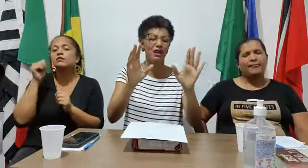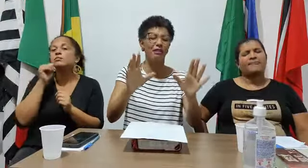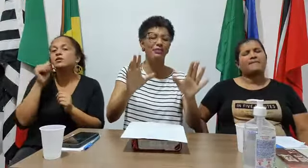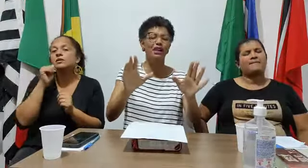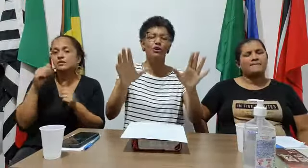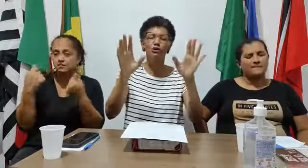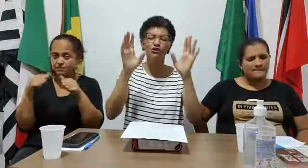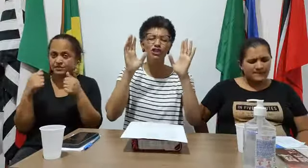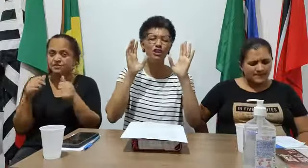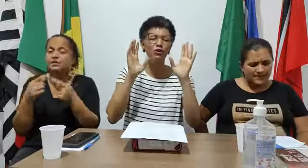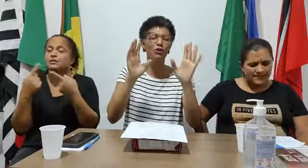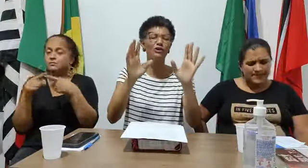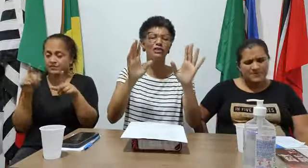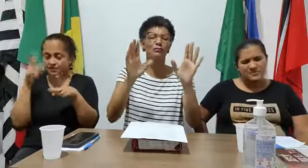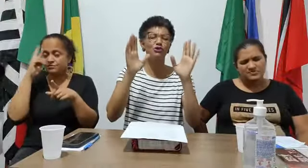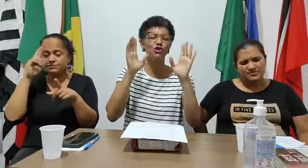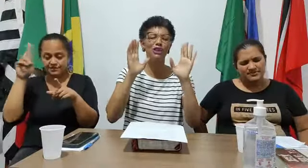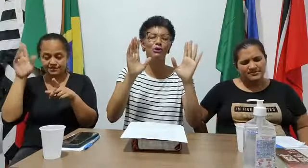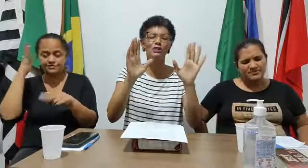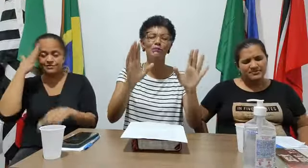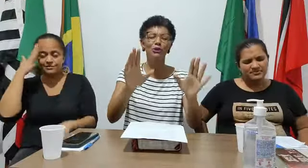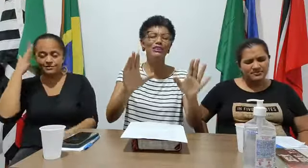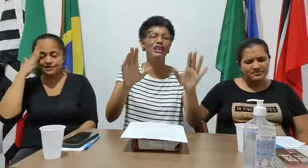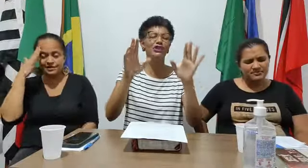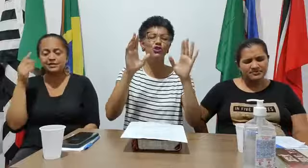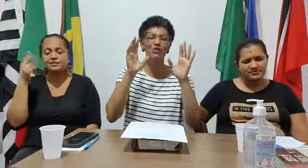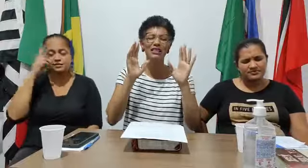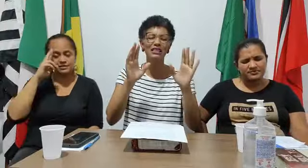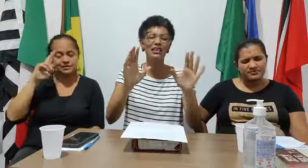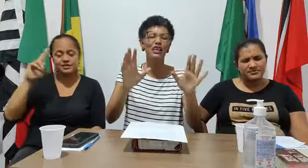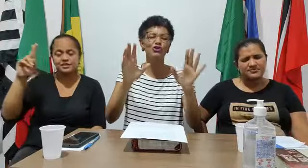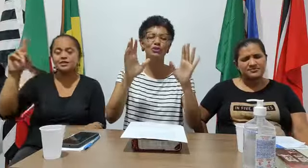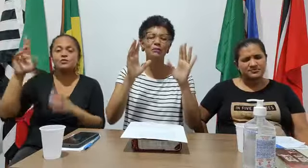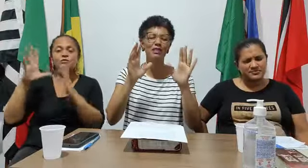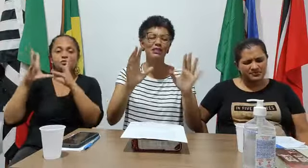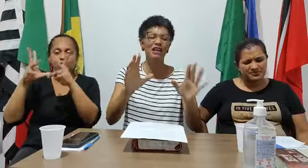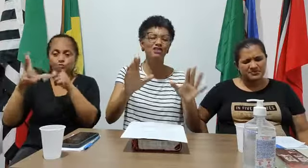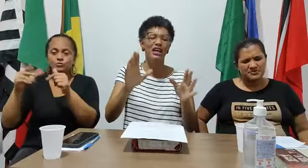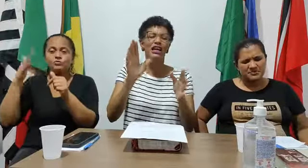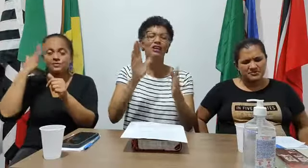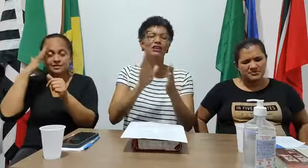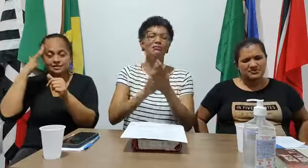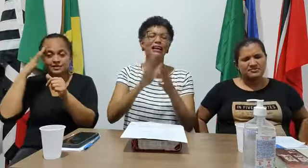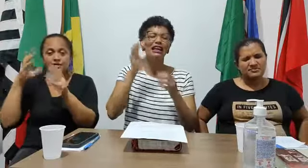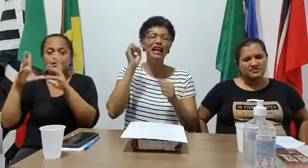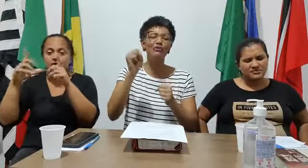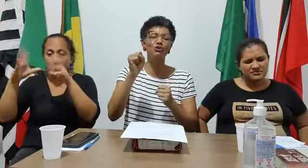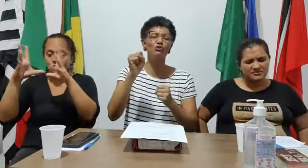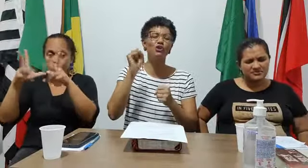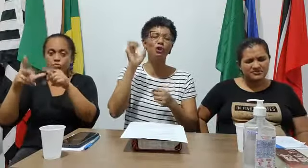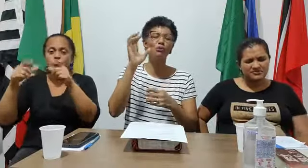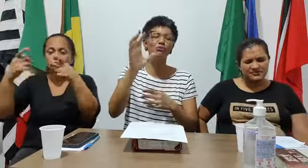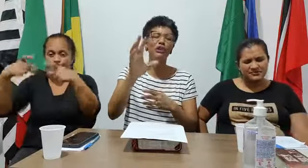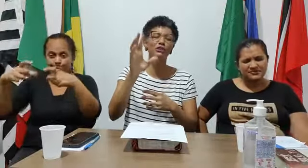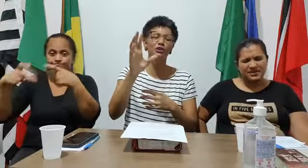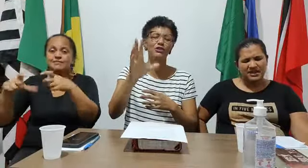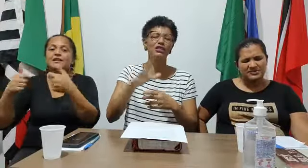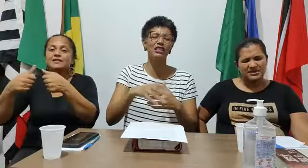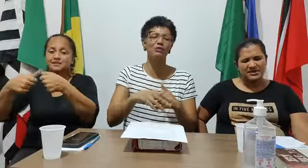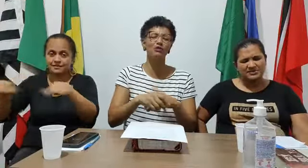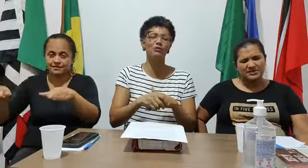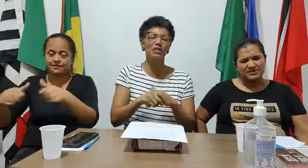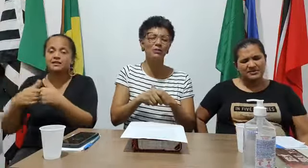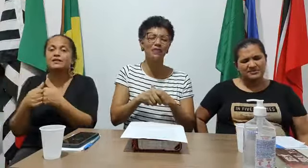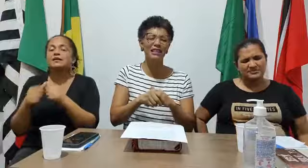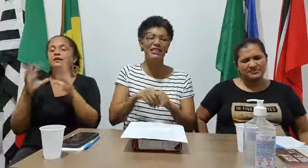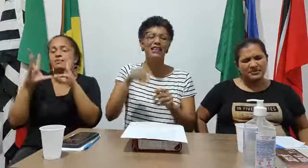Senhor sabe, o Senhor sabe, o Senhor é onipotente, onisciente, onipresente, e nós cremos no teu mover, no teu agir